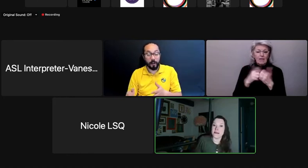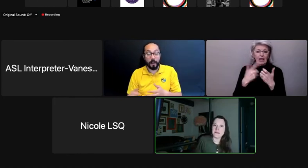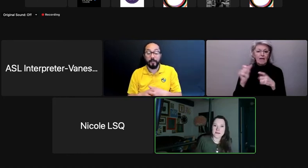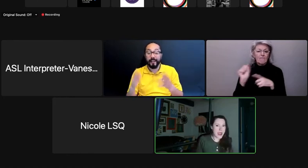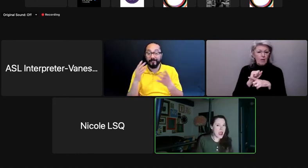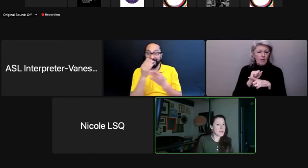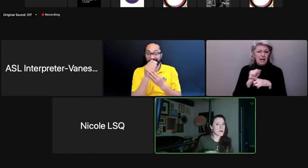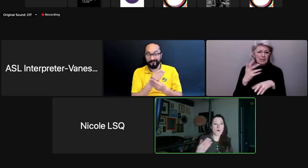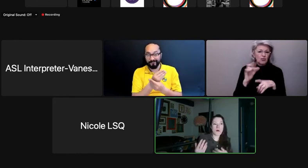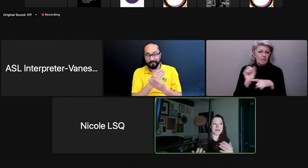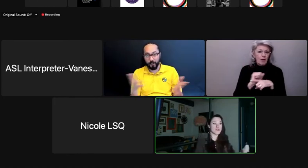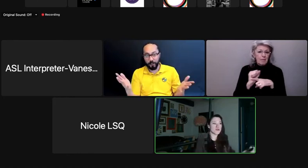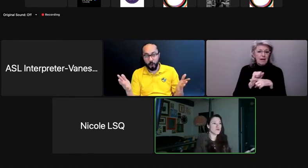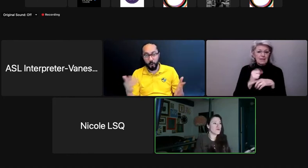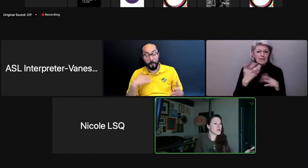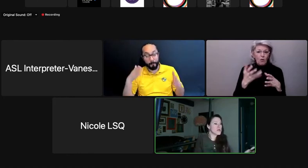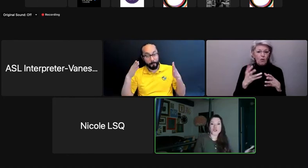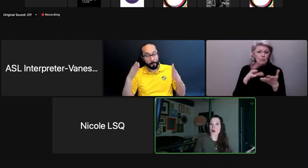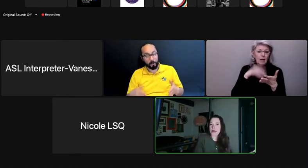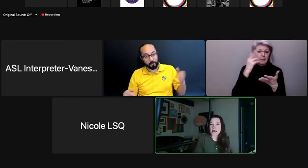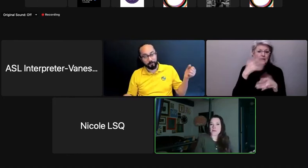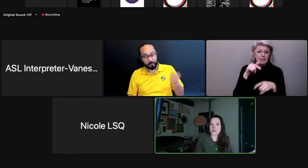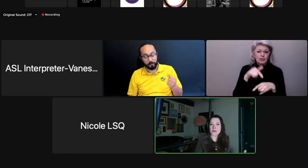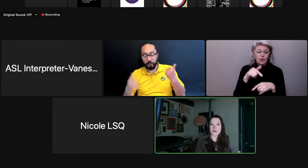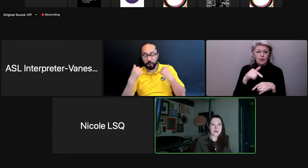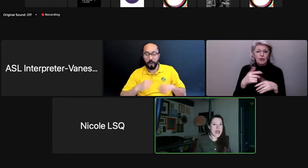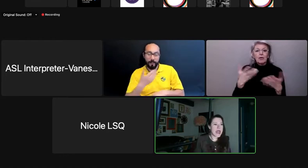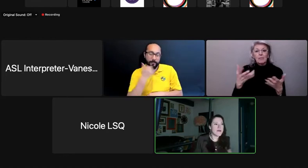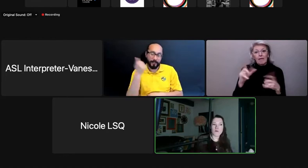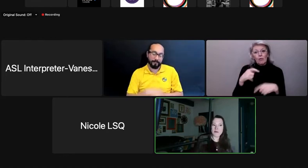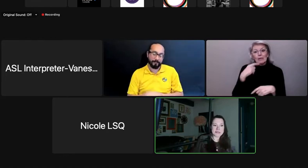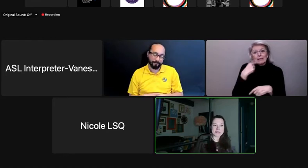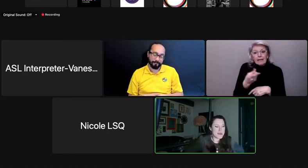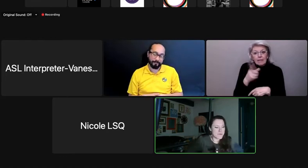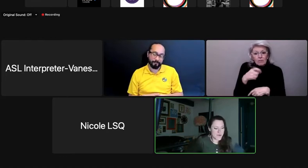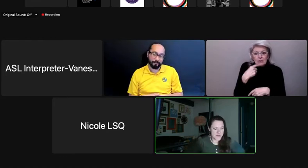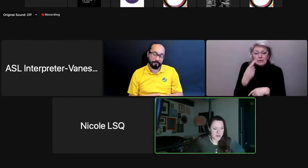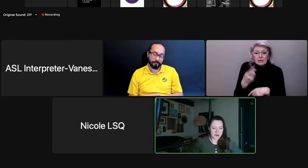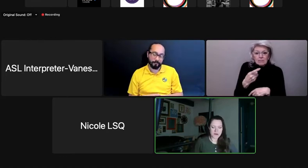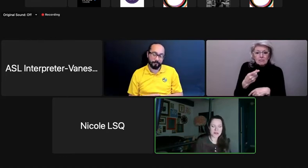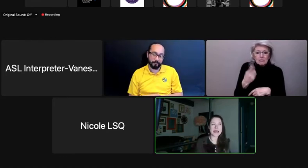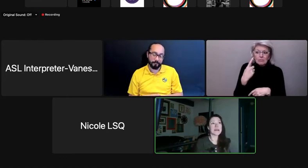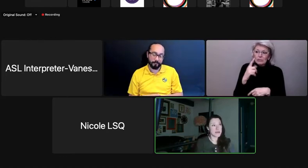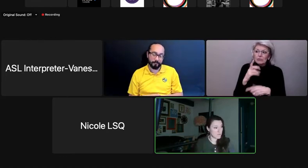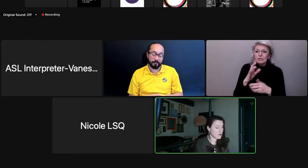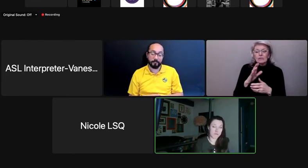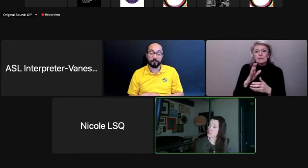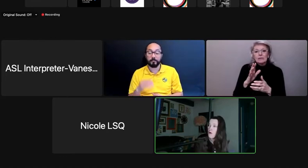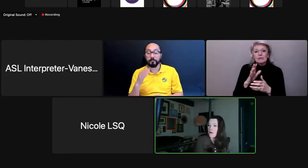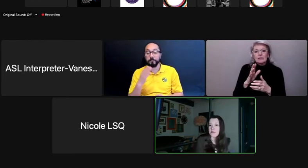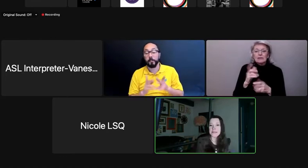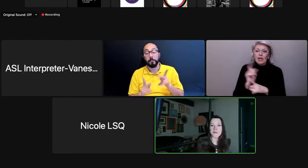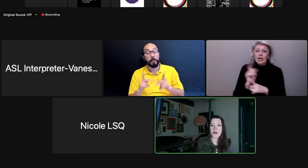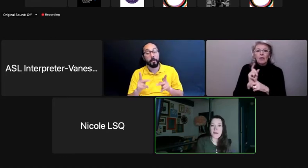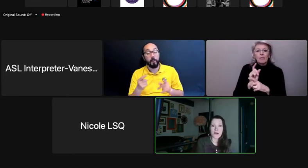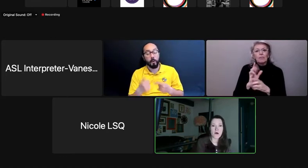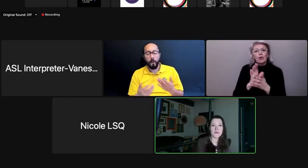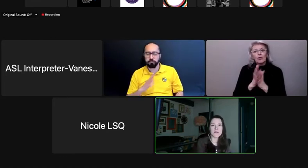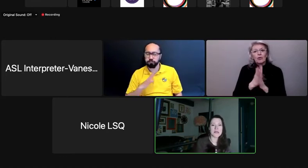en ce sens ben dites-le que ça devient davantage une forme d